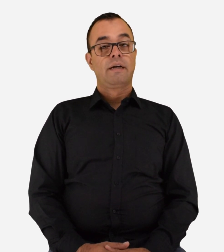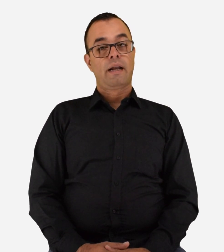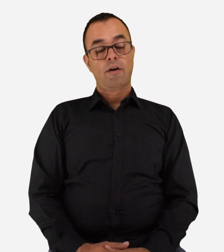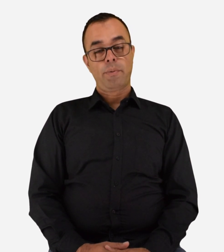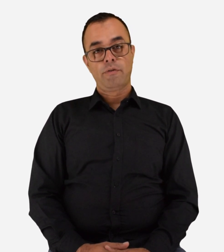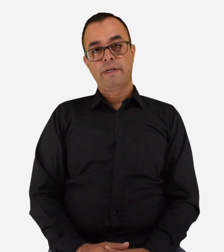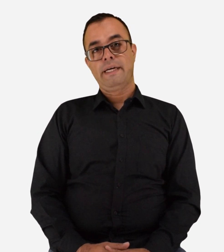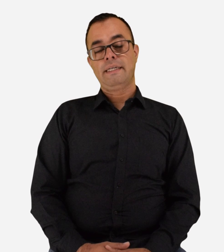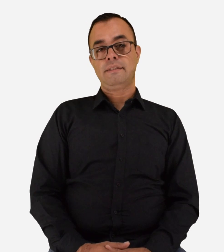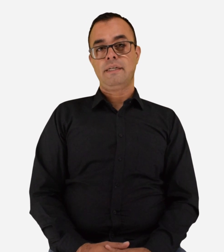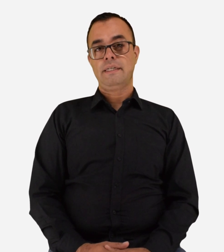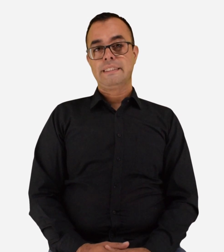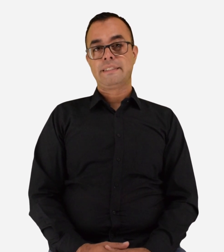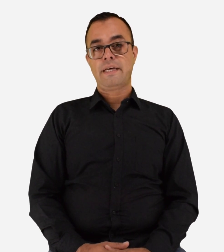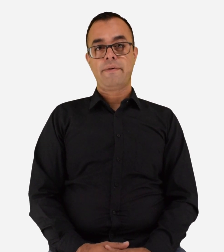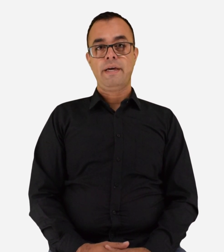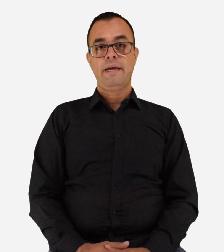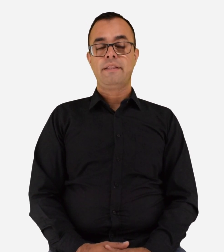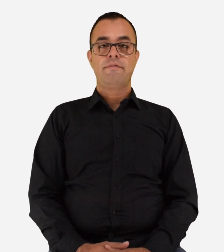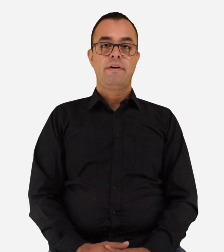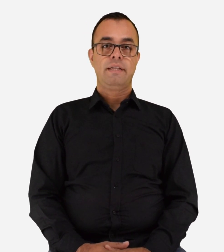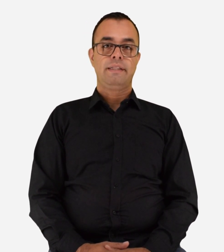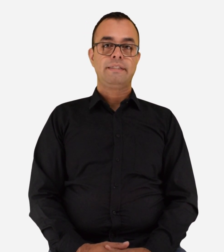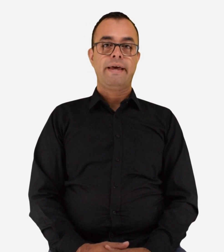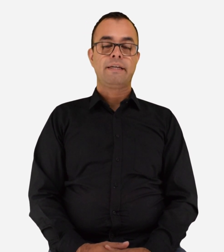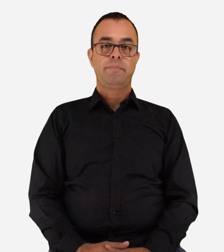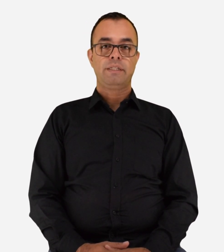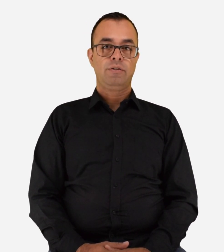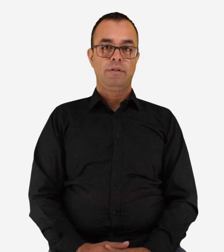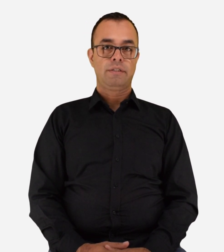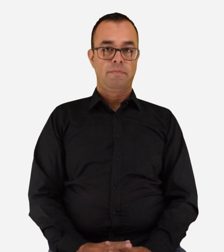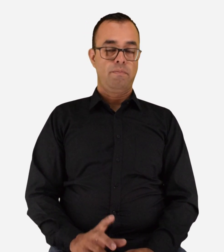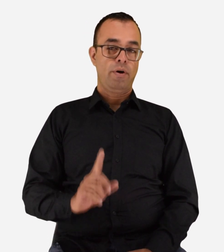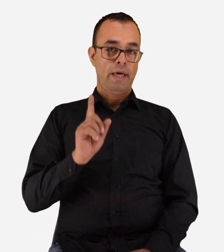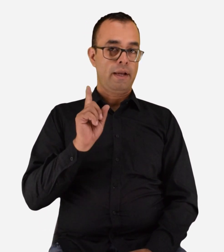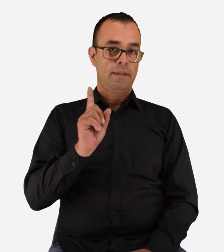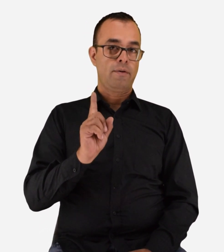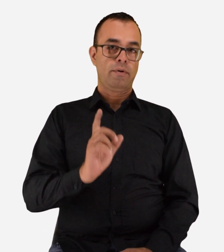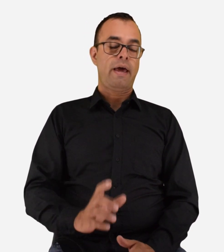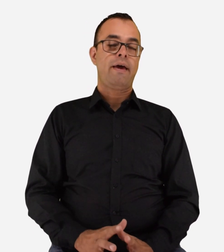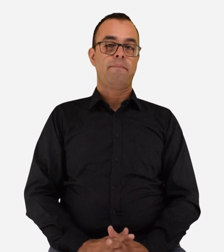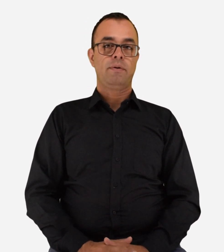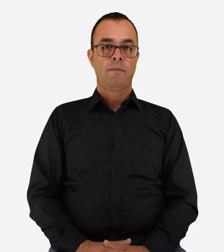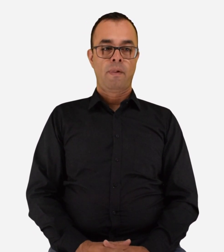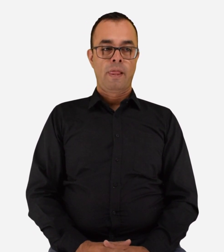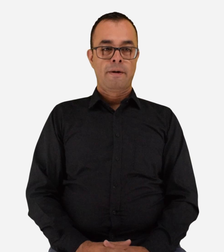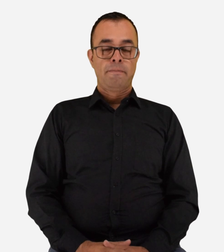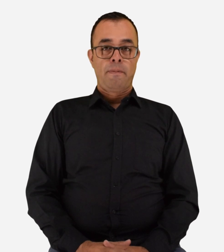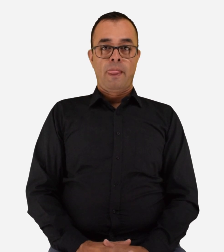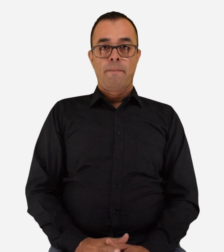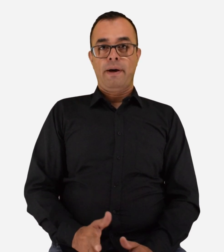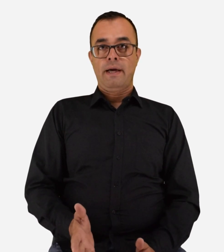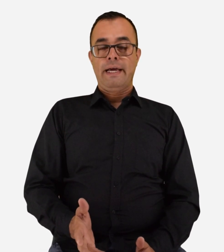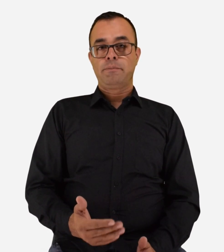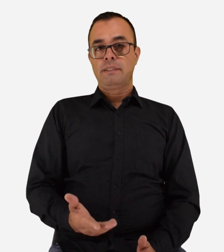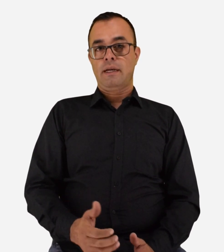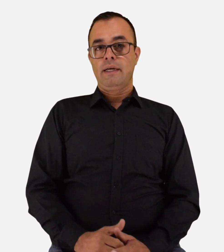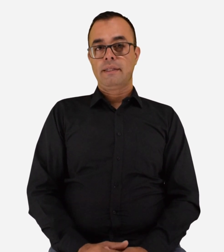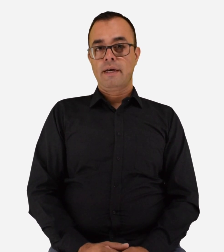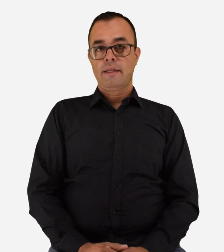Claro, profe, este se ve en diferentes expresiones. Voy a darte un ejemplo. Para expresar la idea de